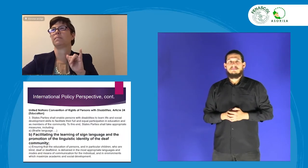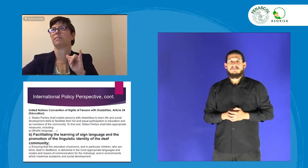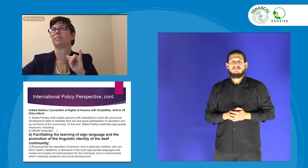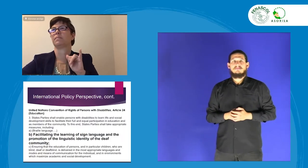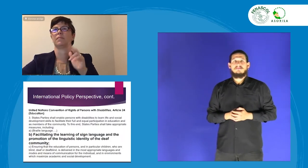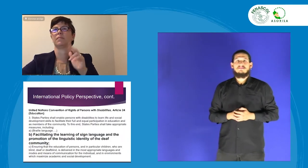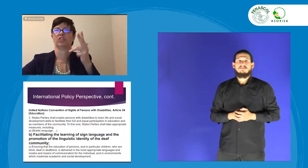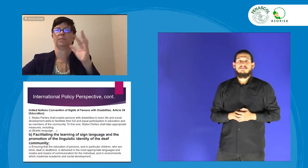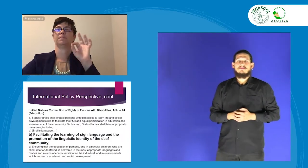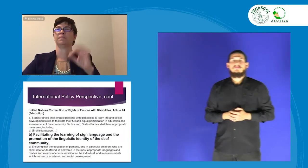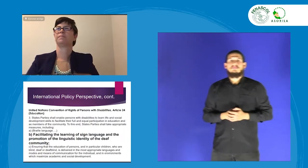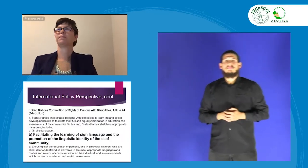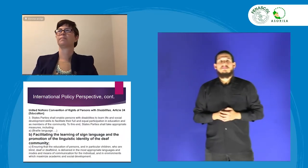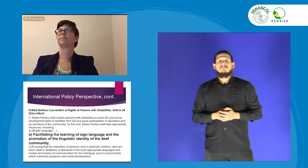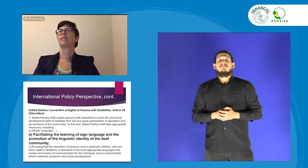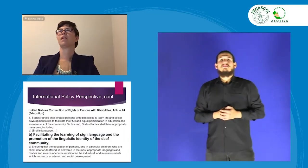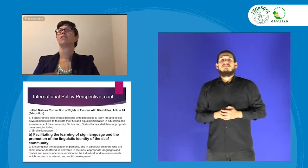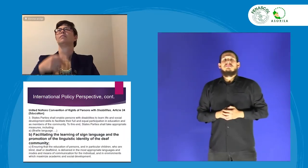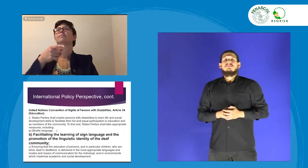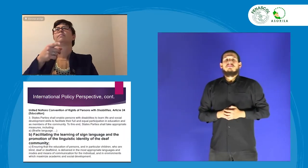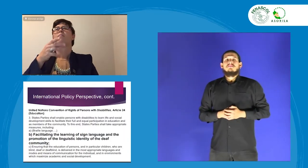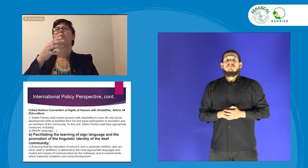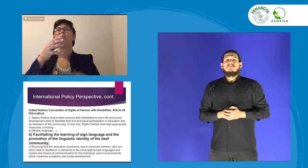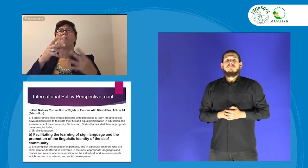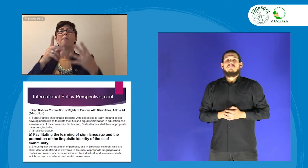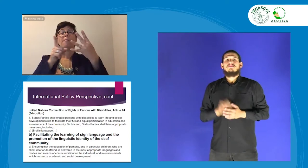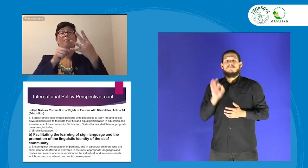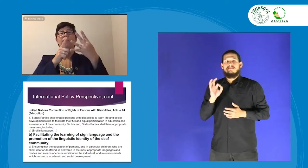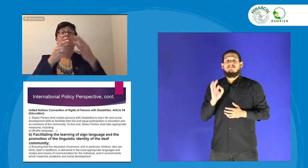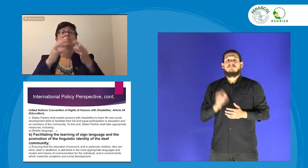Bien, ya, bien, bien.